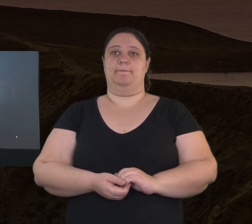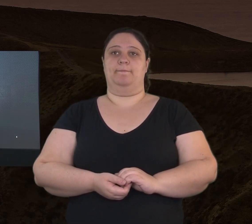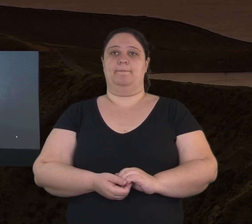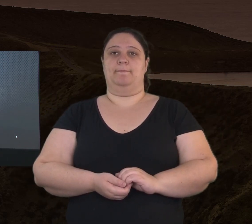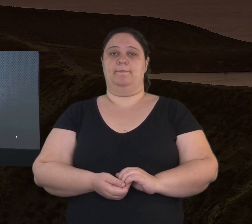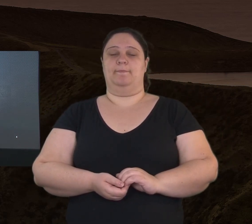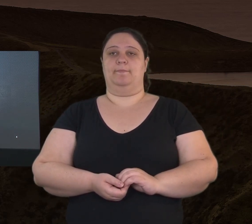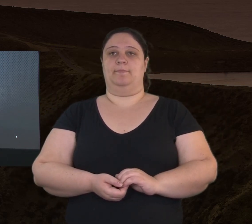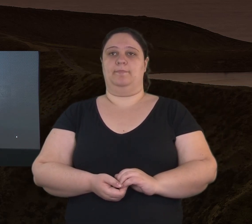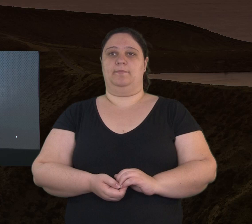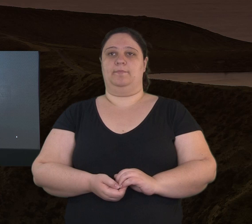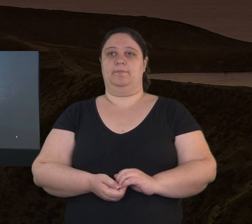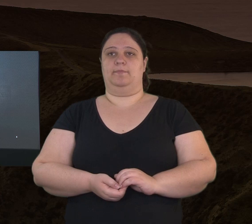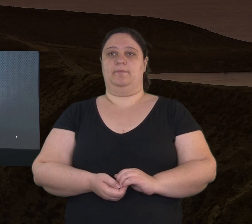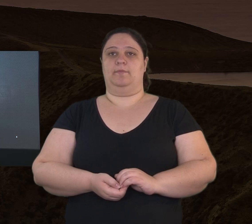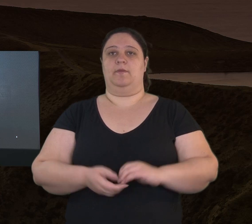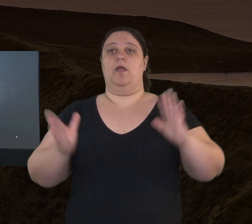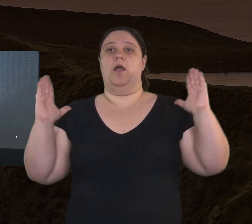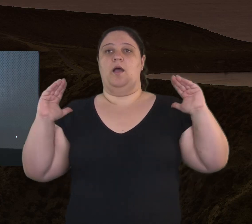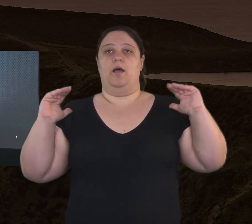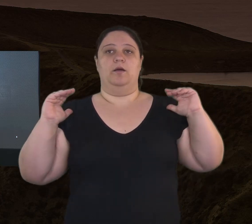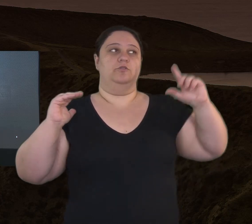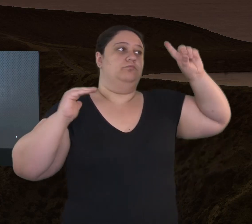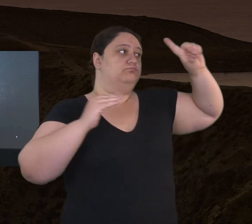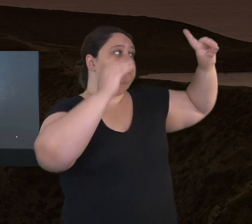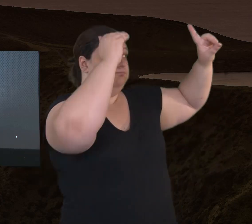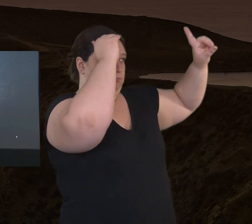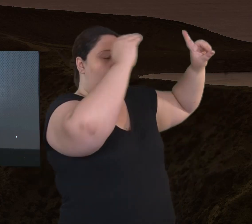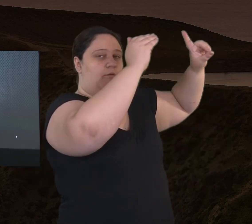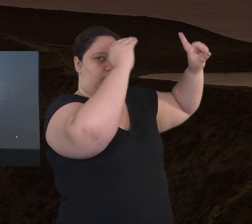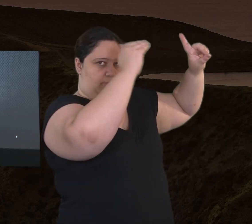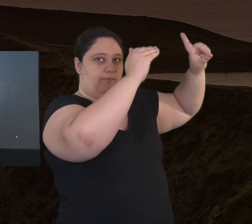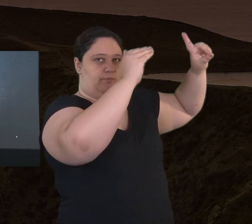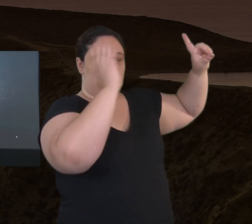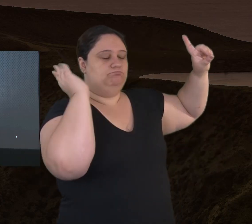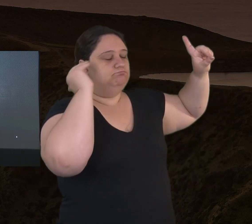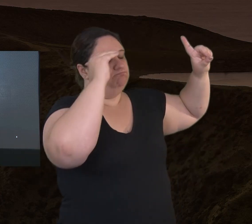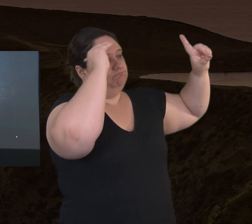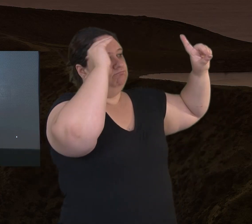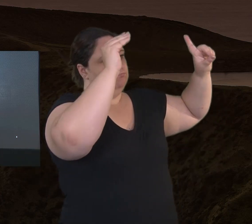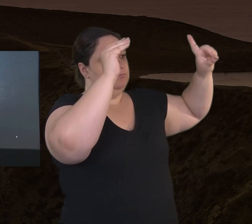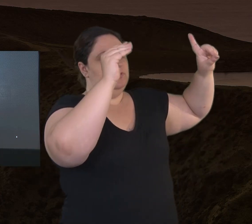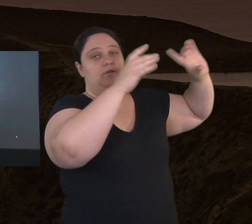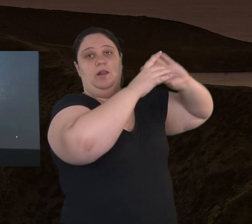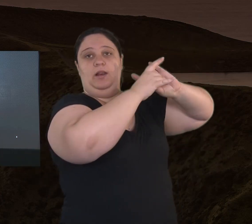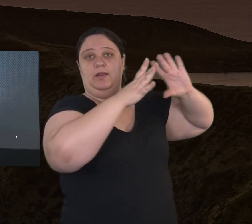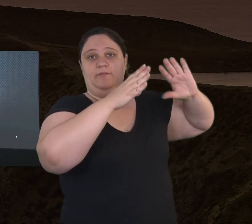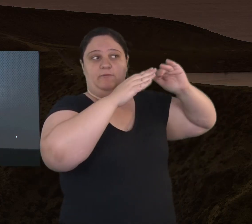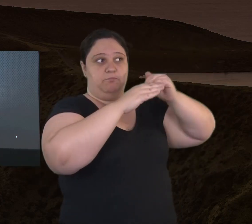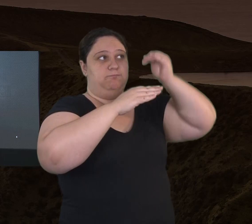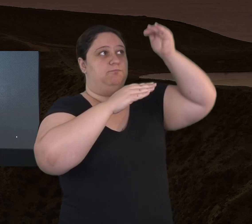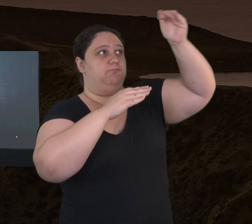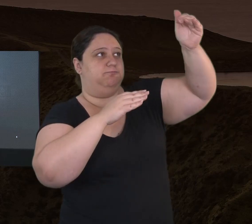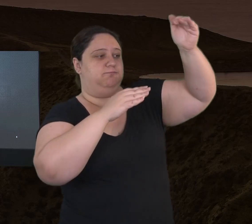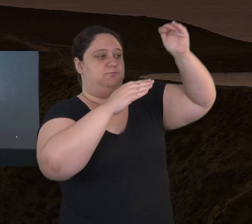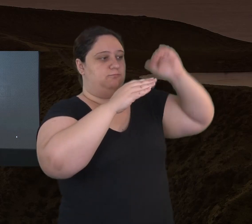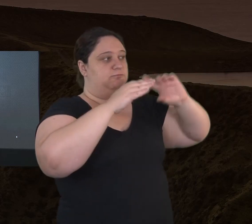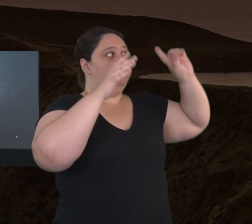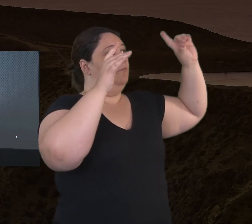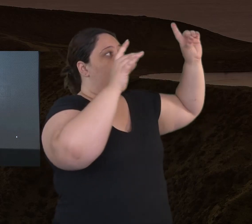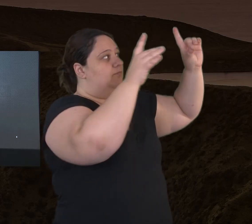Principalmente os que servem a Ele, os querubins, os serafins, né?